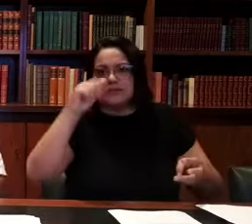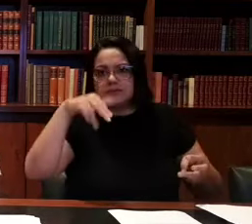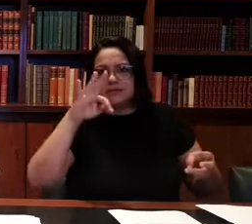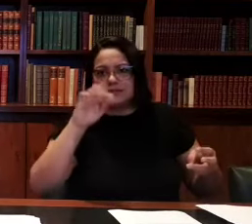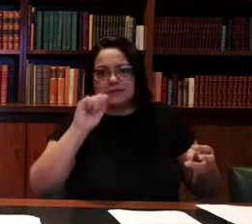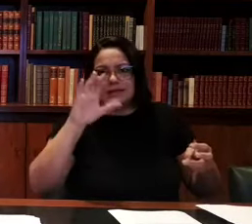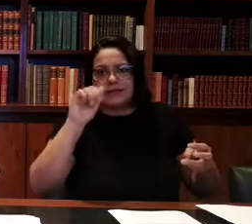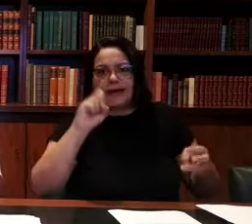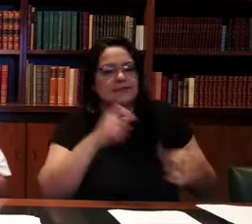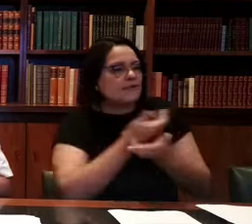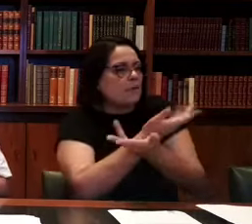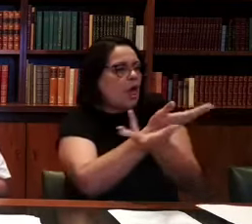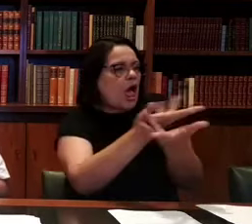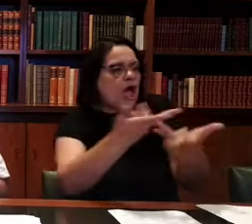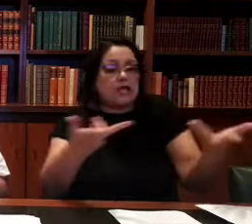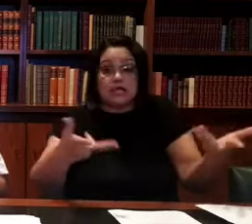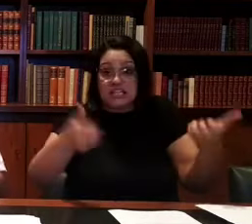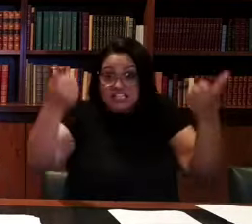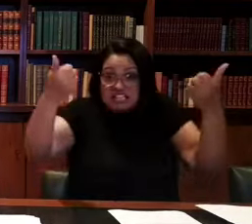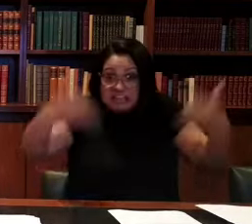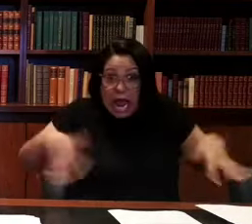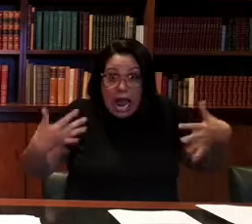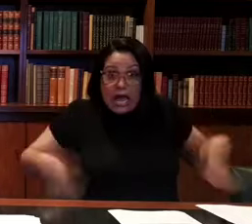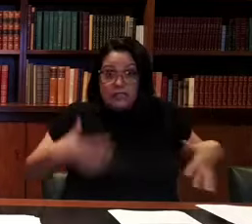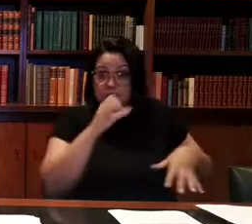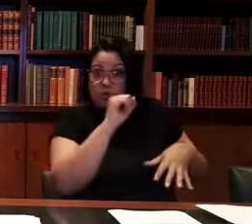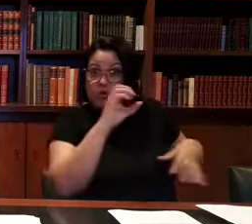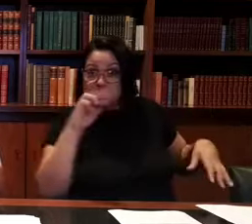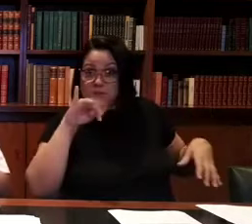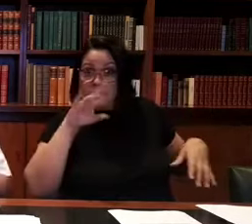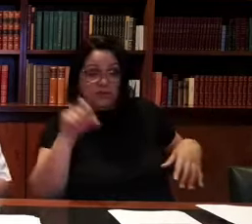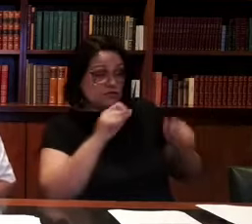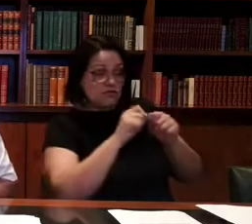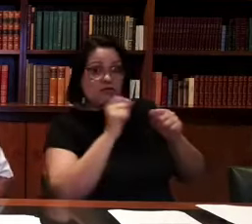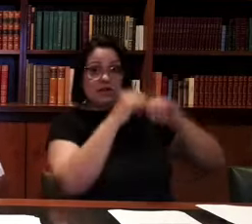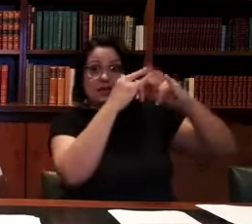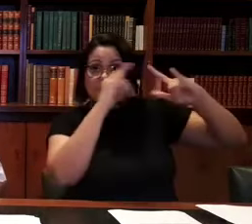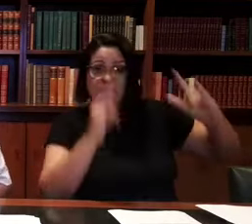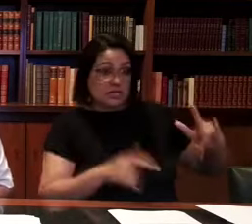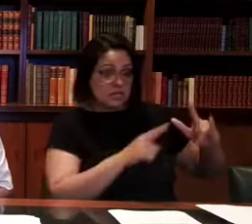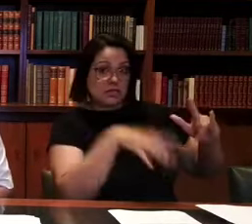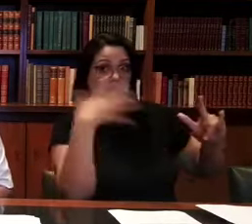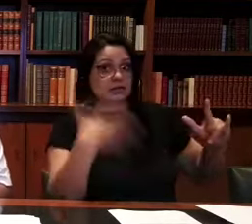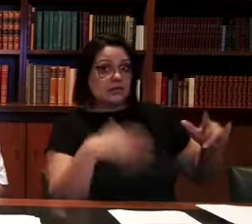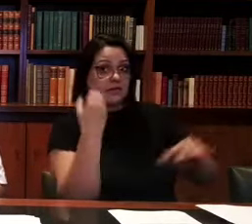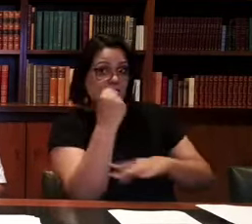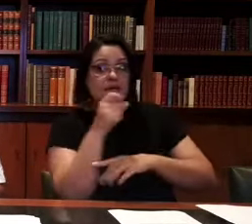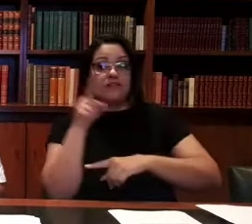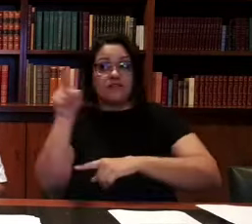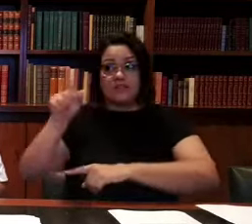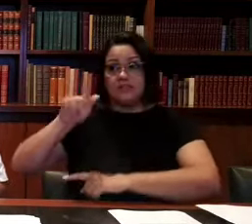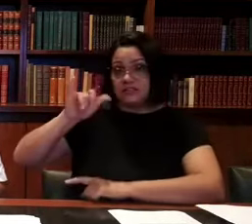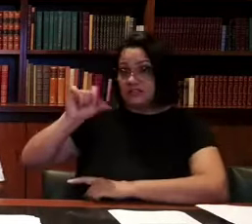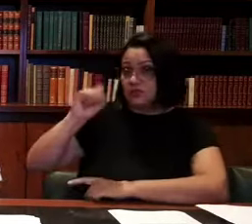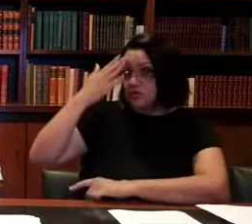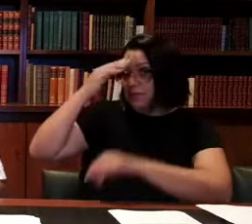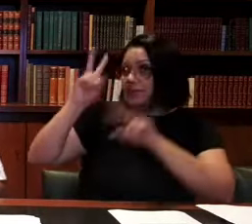festa lá gastou-se uma fortuna O que é mais grave ainda hoje ou tu vai que você é veterinária Gilson entende pouquinho das frutas né